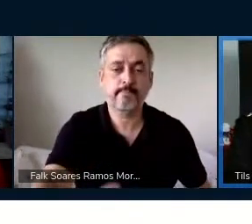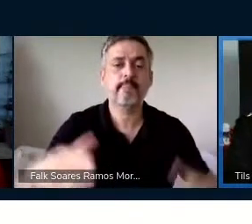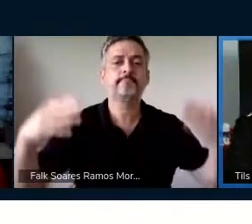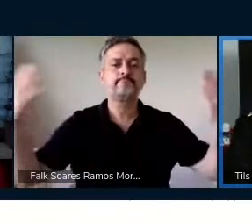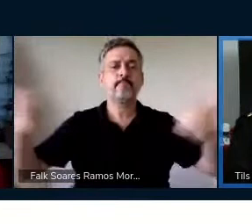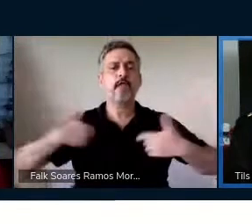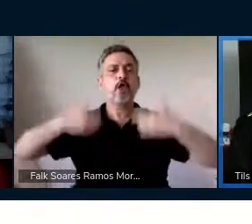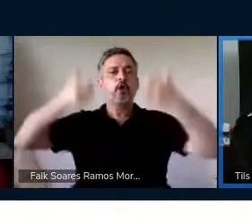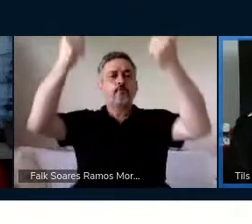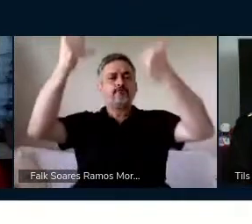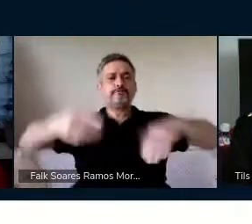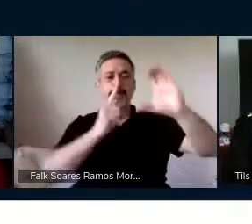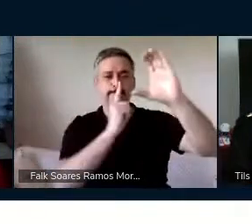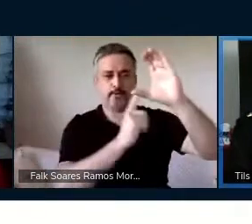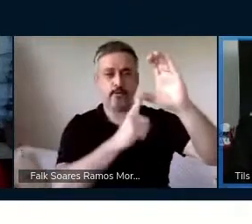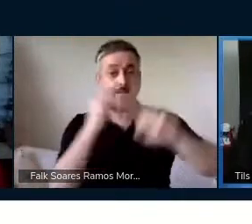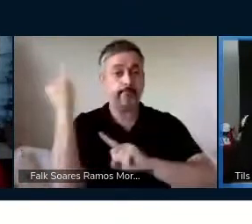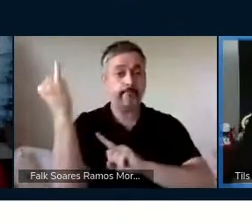estrutura sintática.